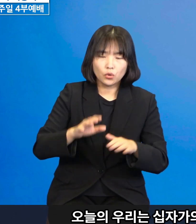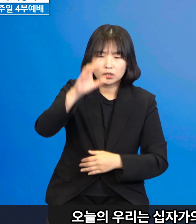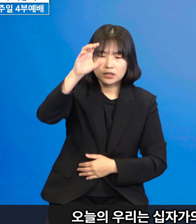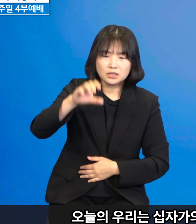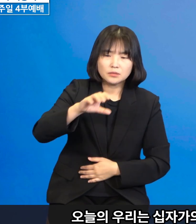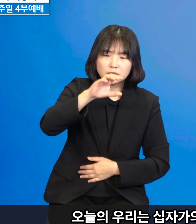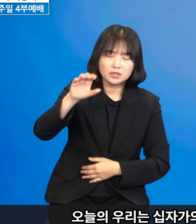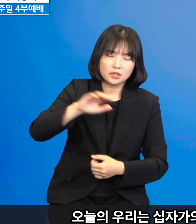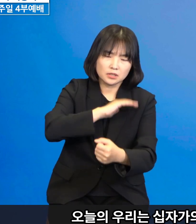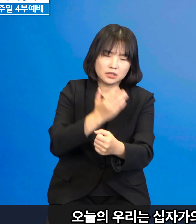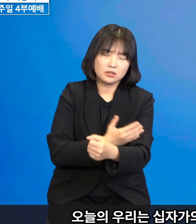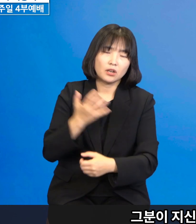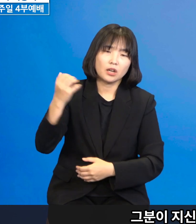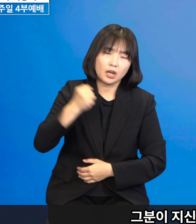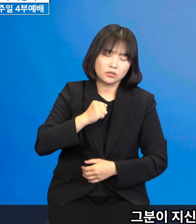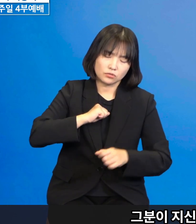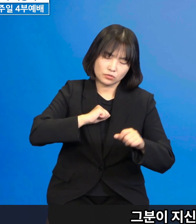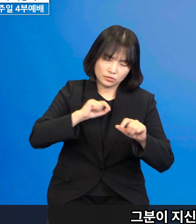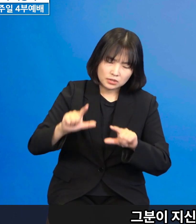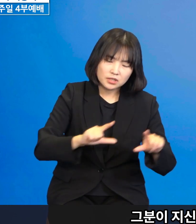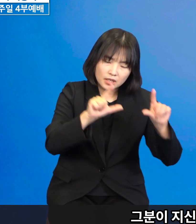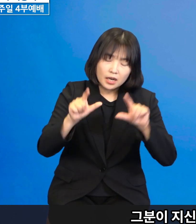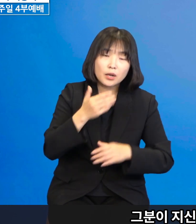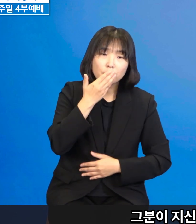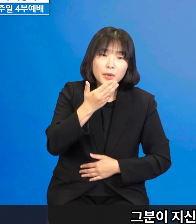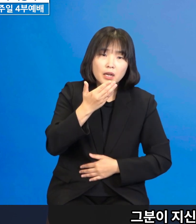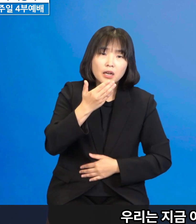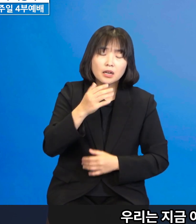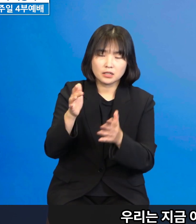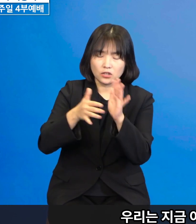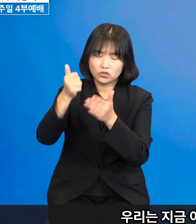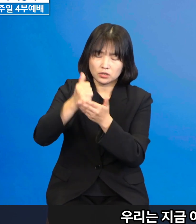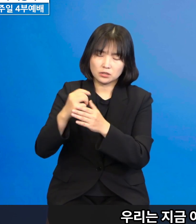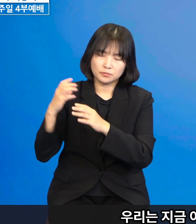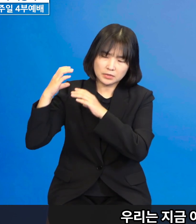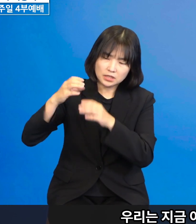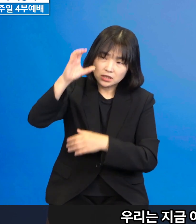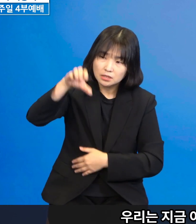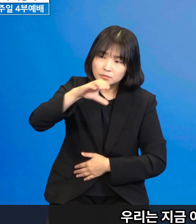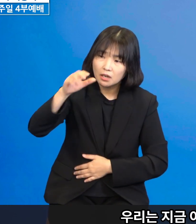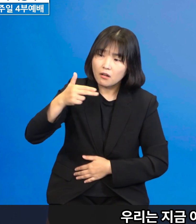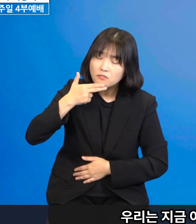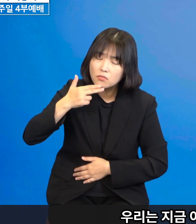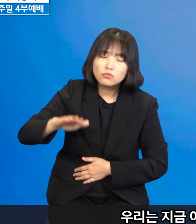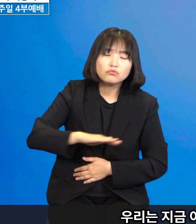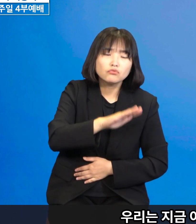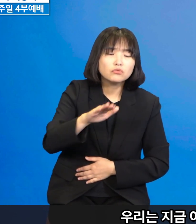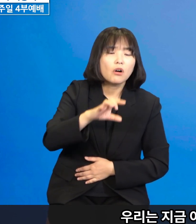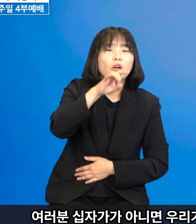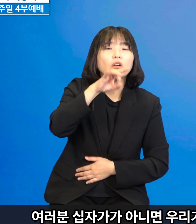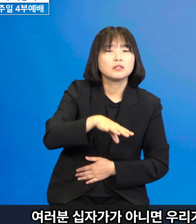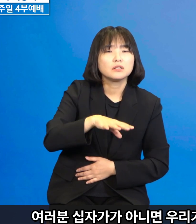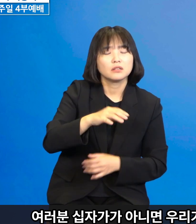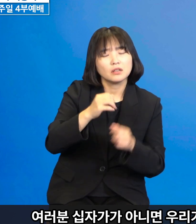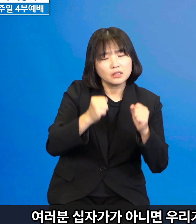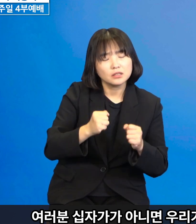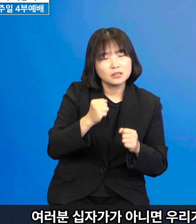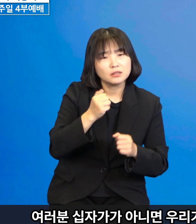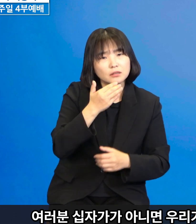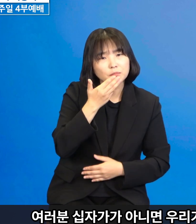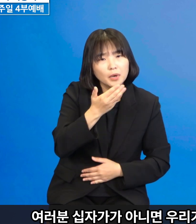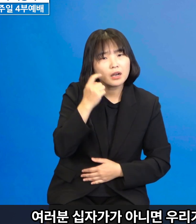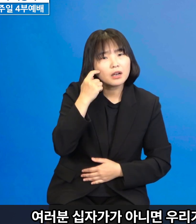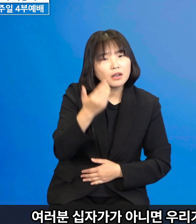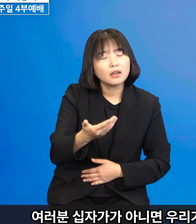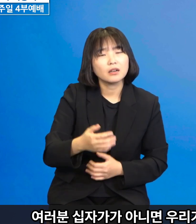힘입어 살아갑니다. 그분이 지신 십자가가 없다면 우리는 지금 어디에 있었을까요? 여러분, 십자가 아니면